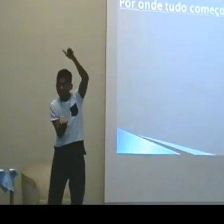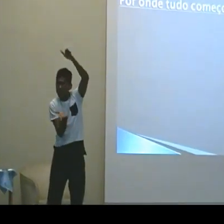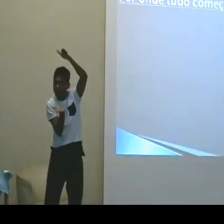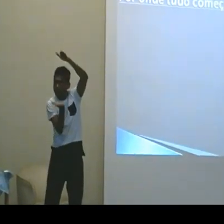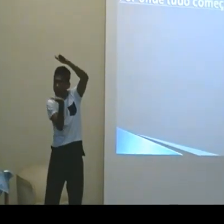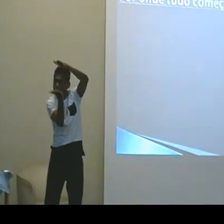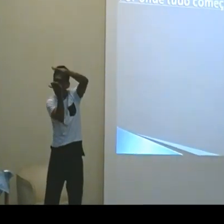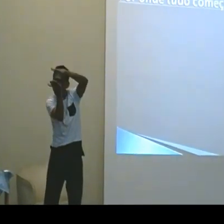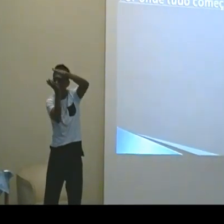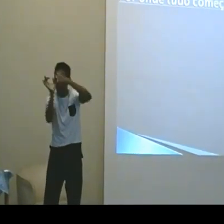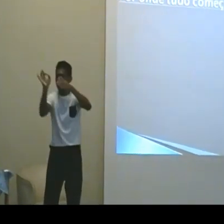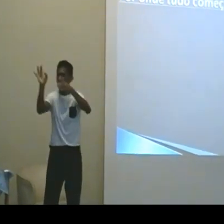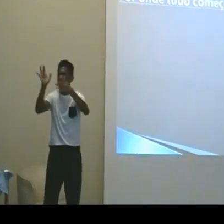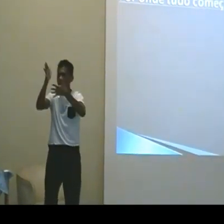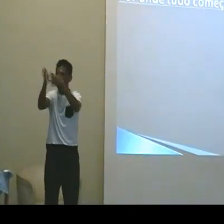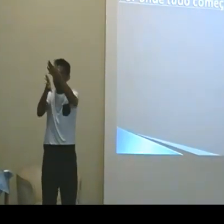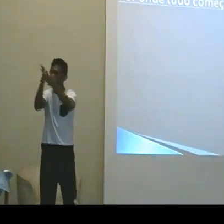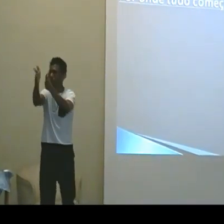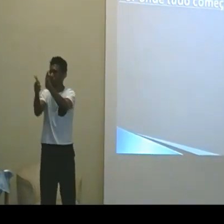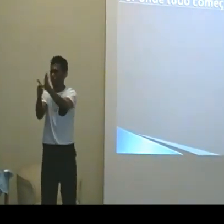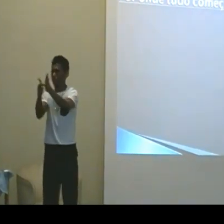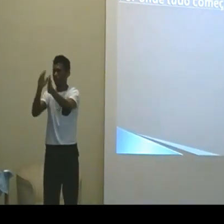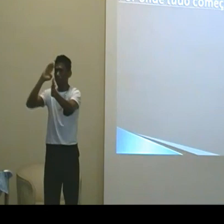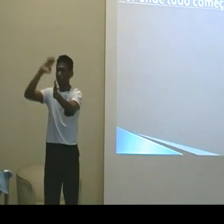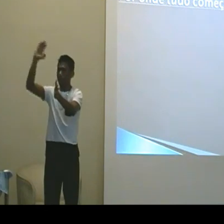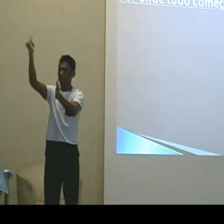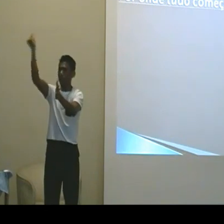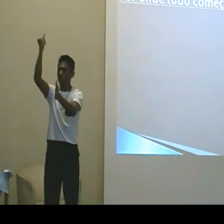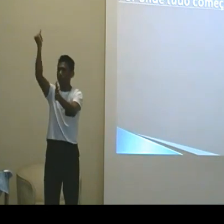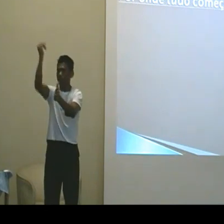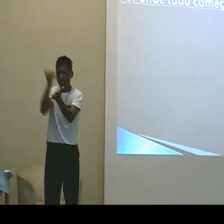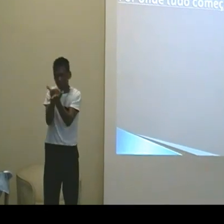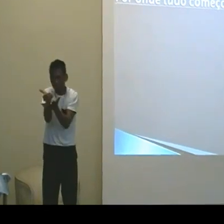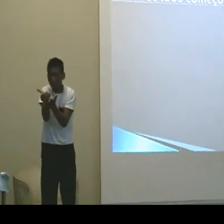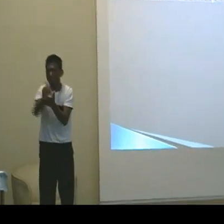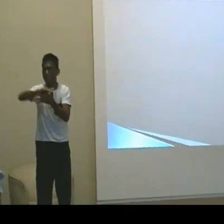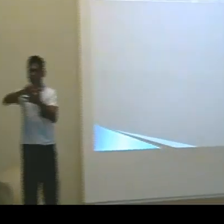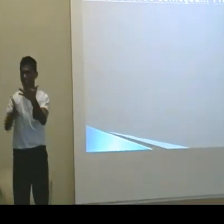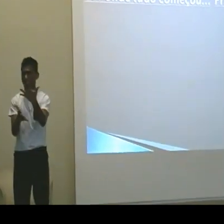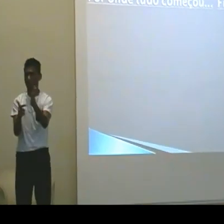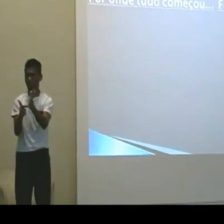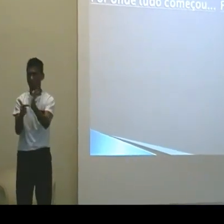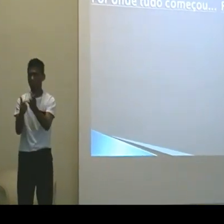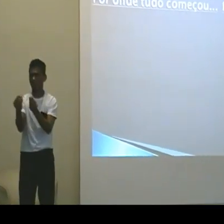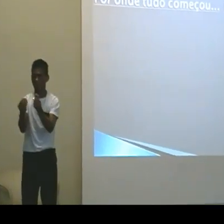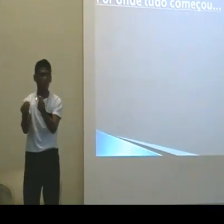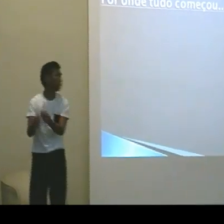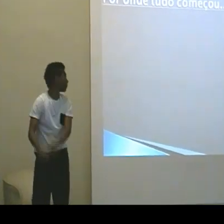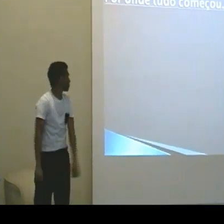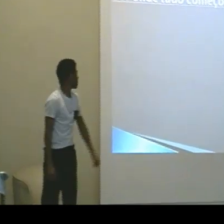Bom, há muito para contar dessa história, mas eu vou falar sobre ela de forma muito resumida.